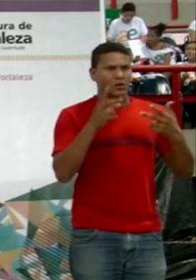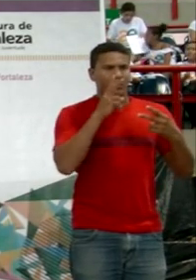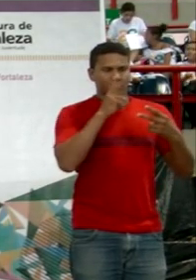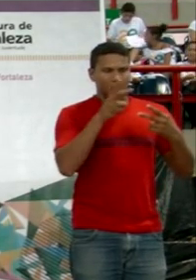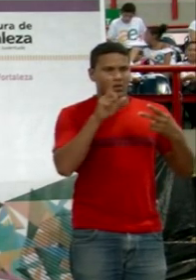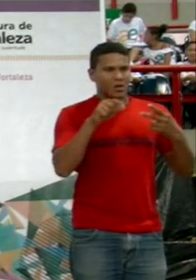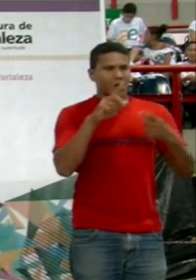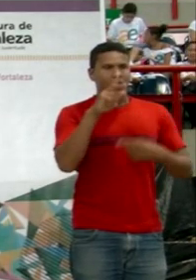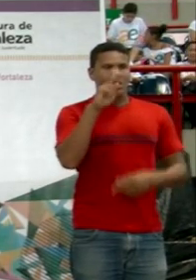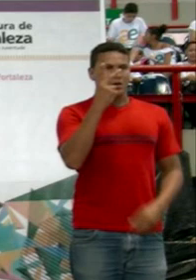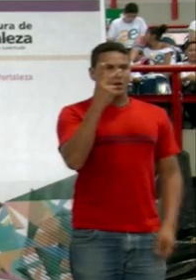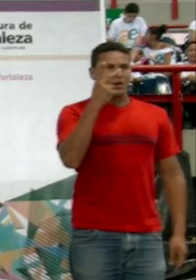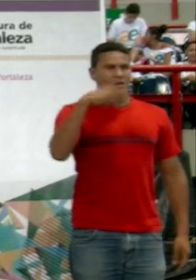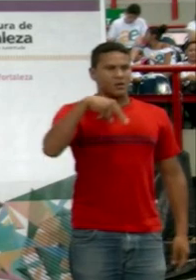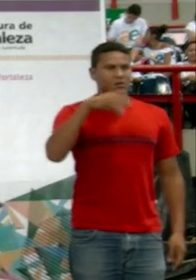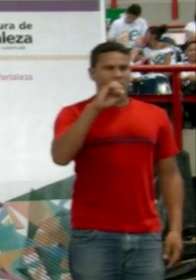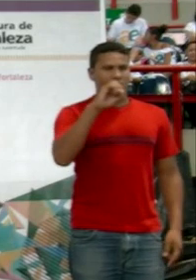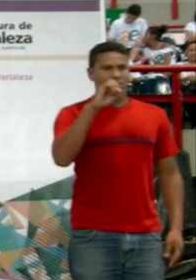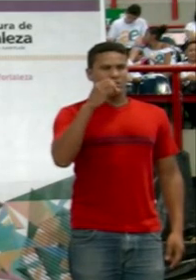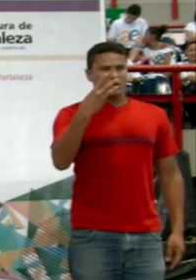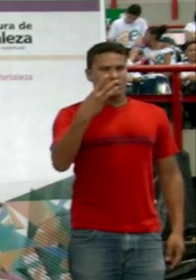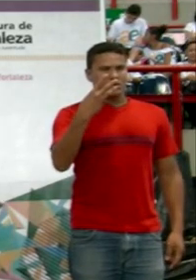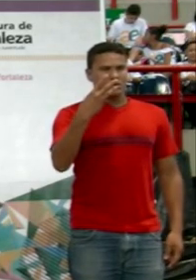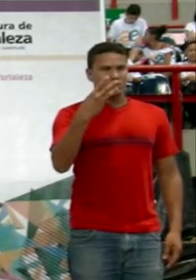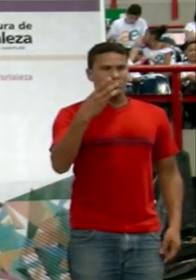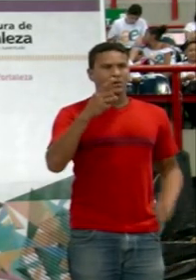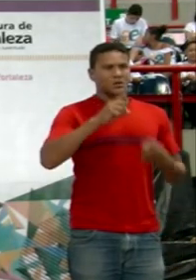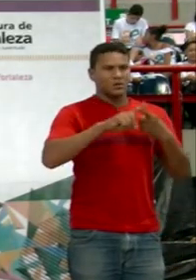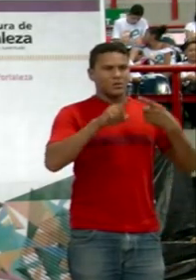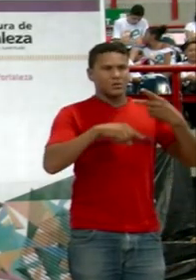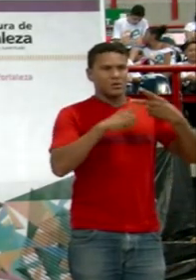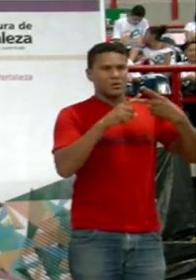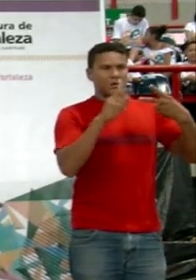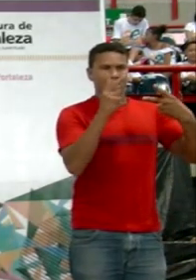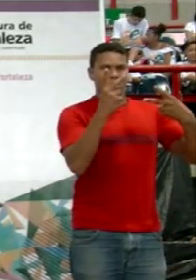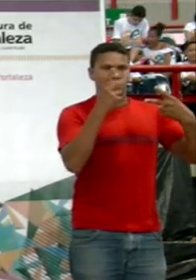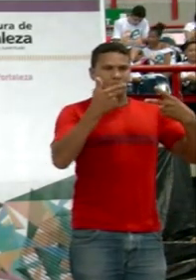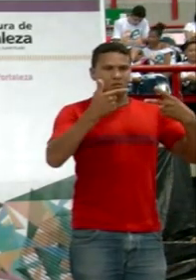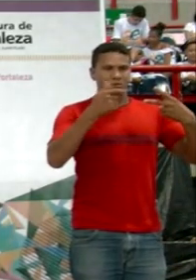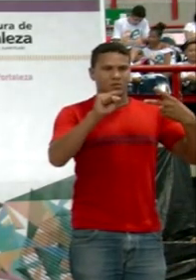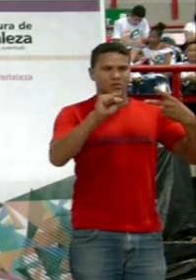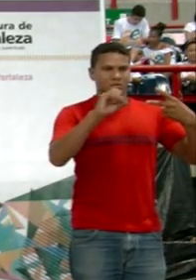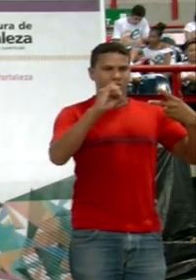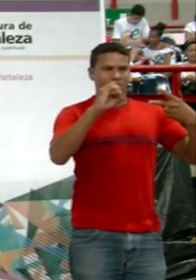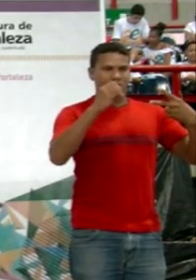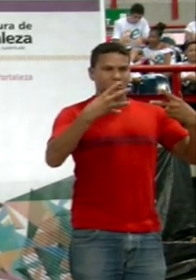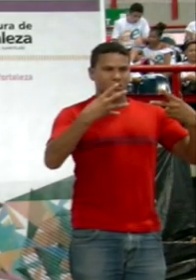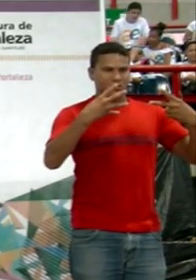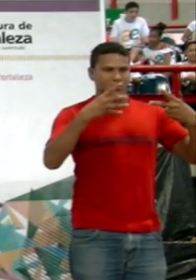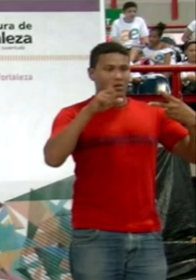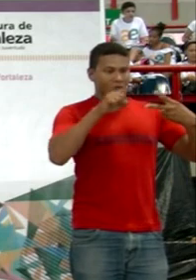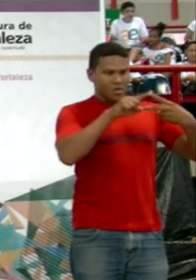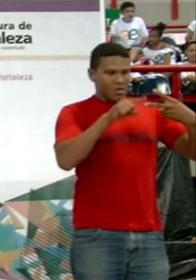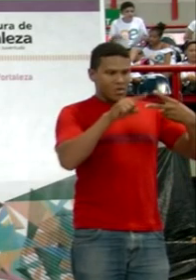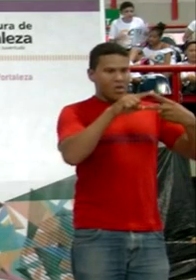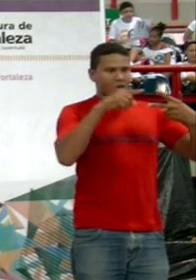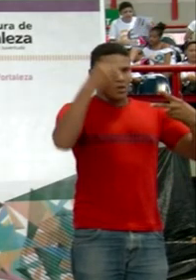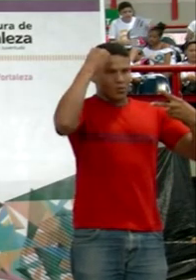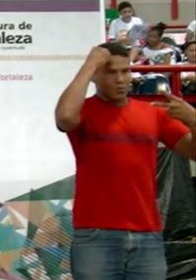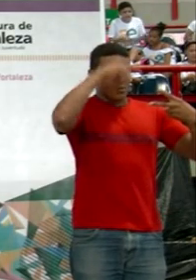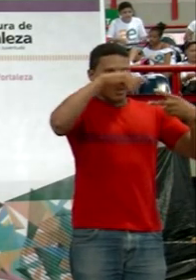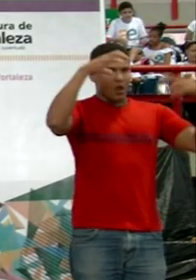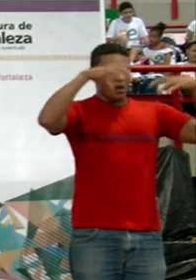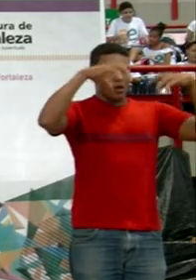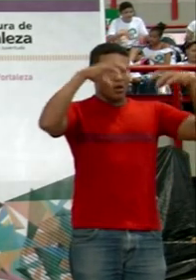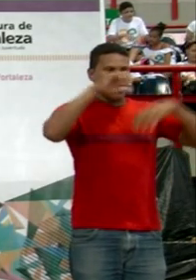HNO3 e H2SO4. São eles que vão provocar as chuvas ácidas? Com certeza. Qual é a